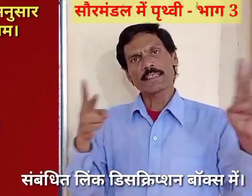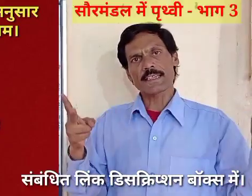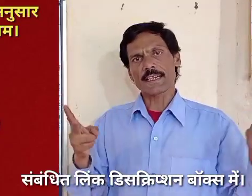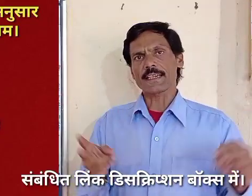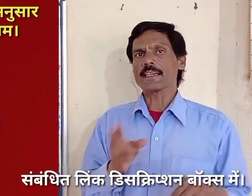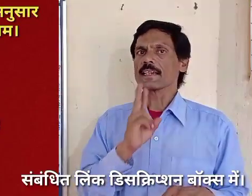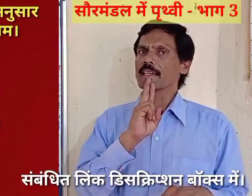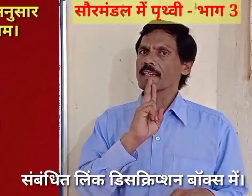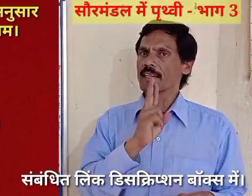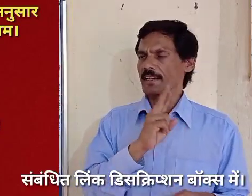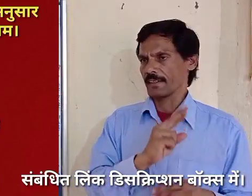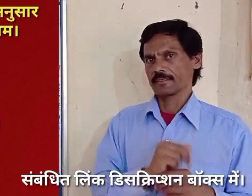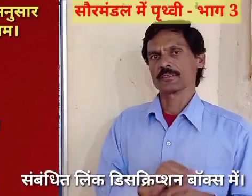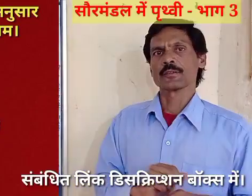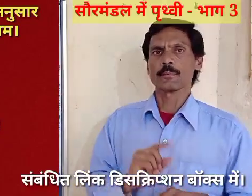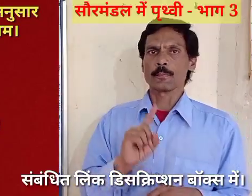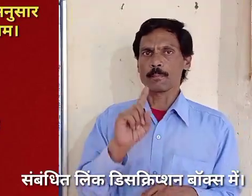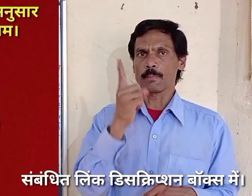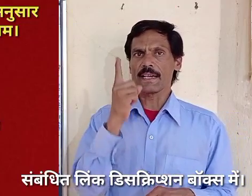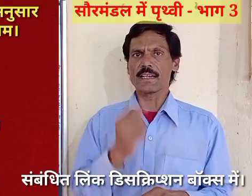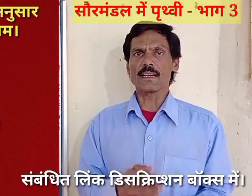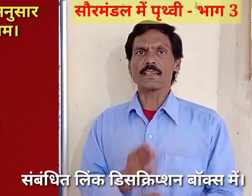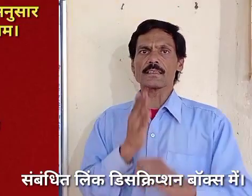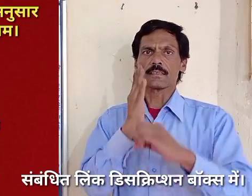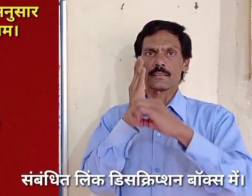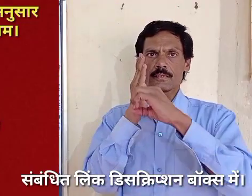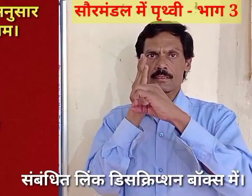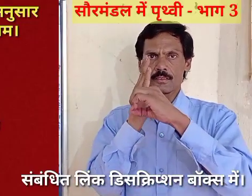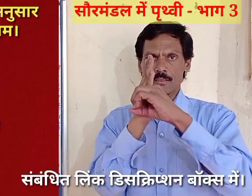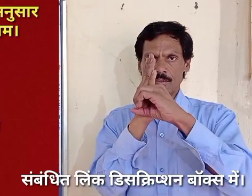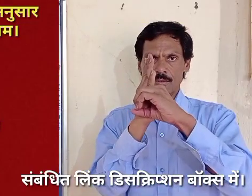ग्रह हैं। पहला